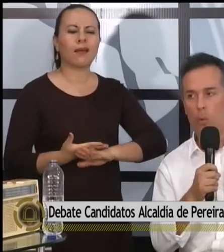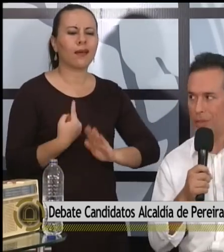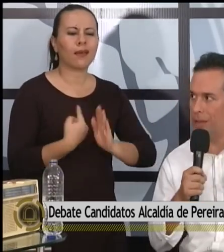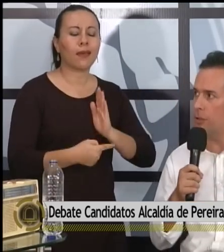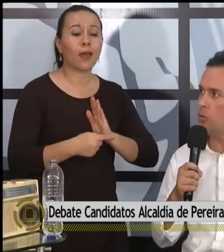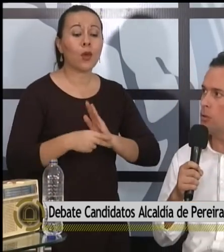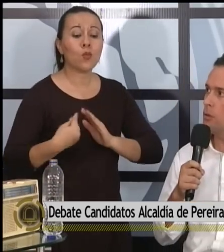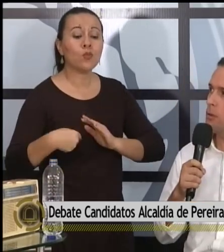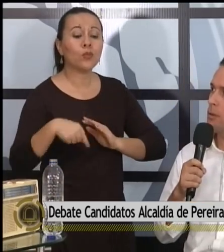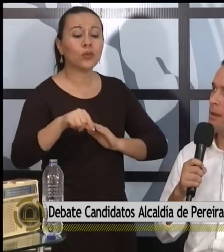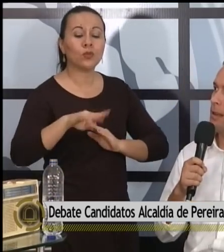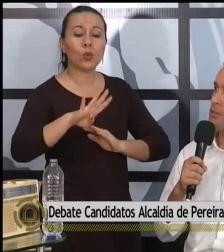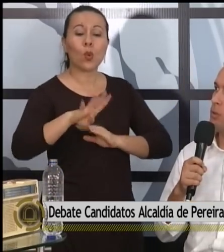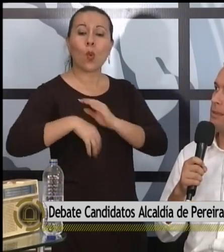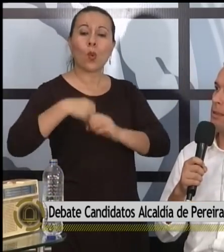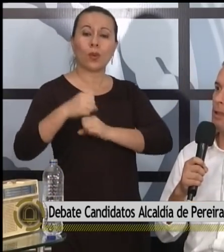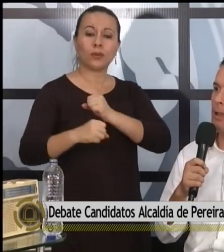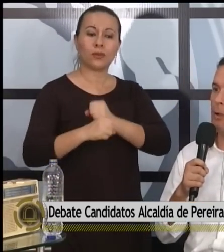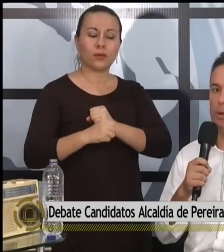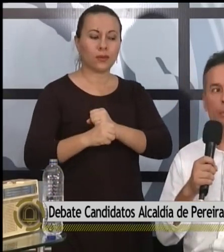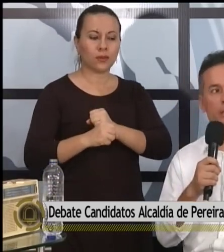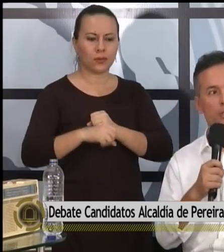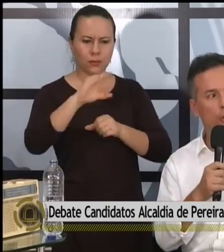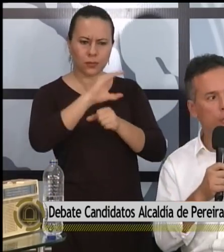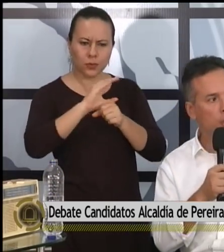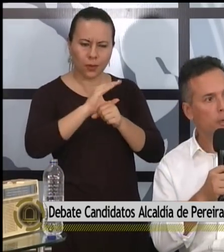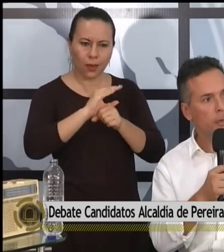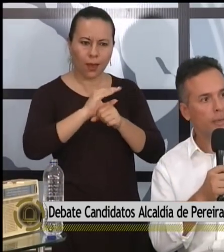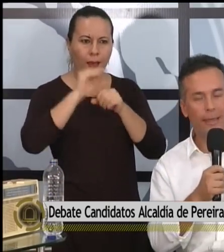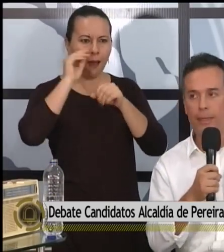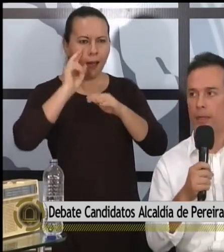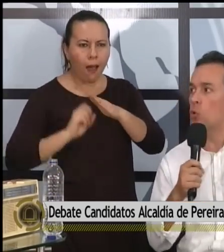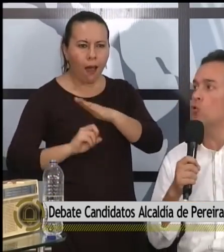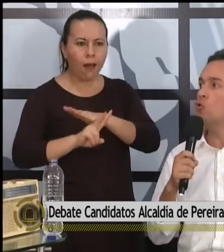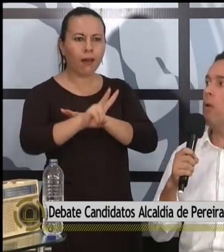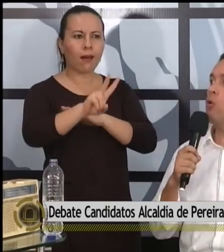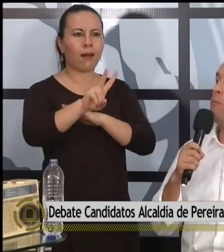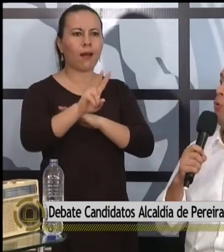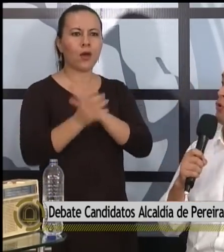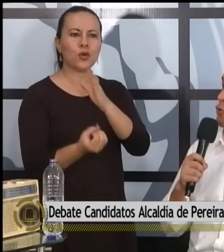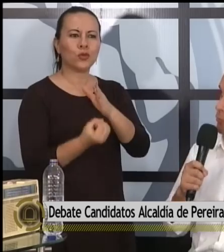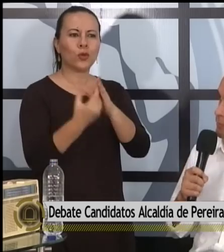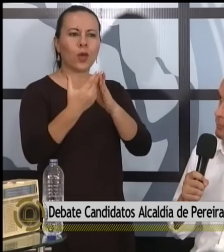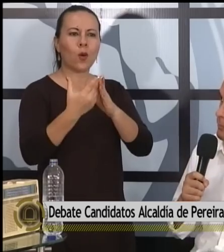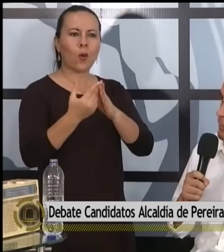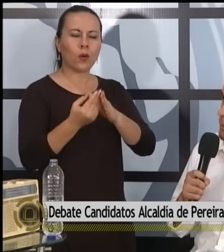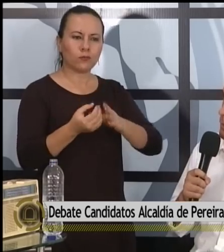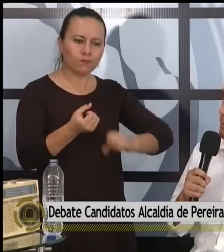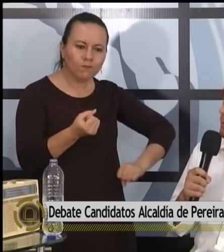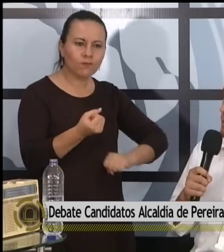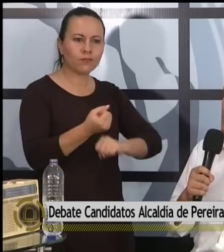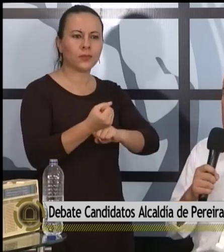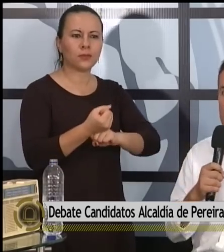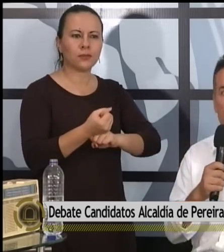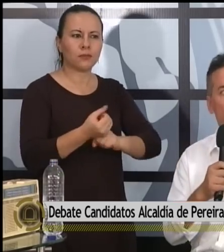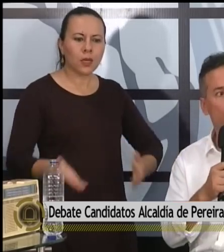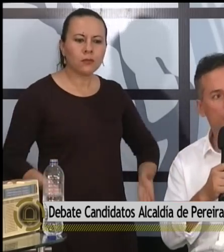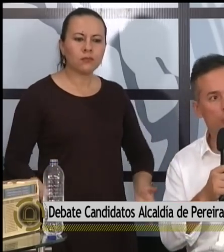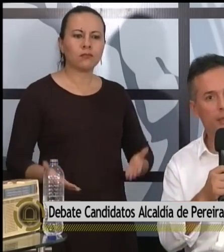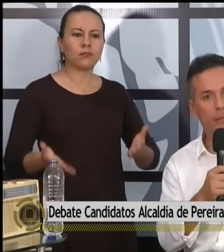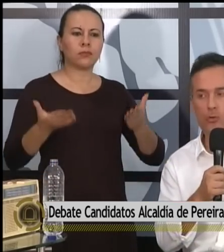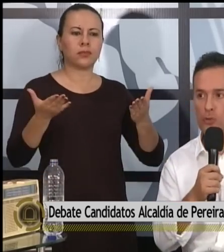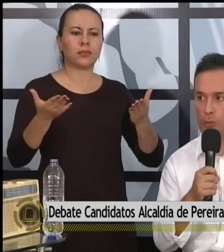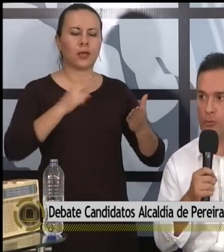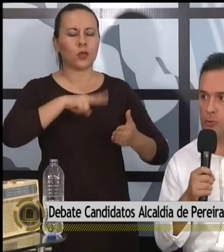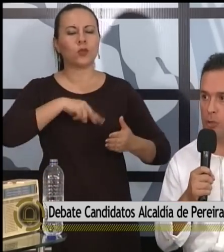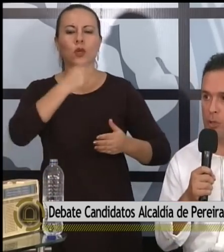próximo cuatrenio la ciudad tenga una visión que le dé un nuevo impulso. Ese es el compromiso